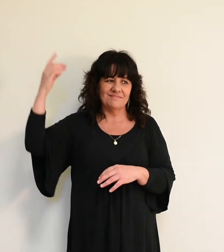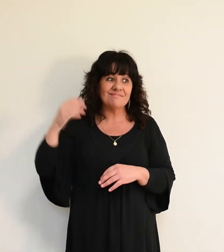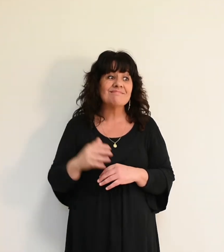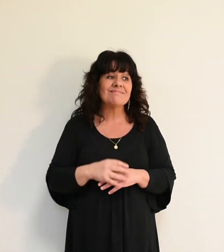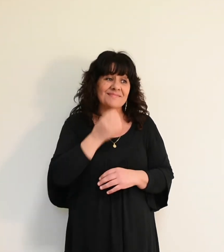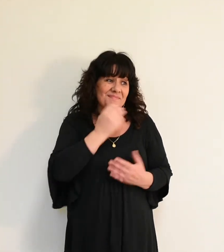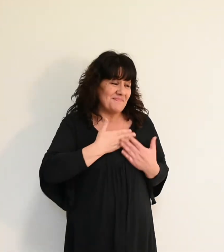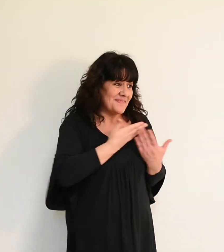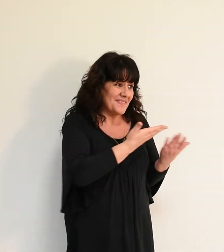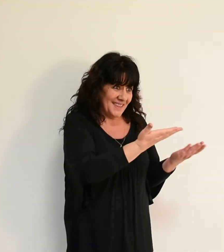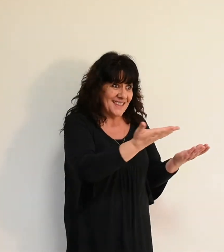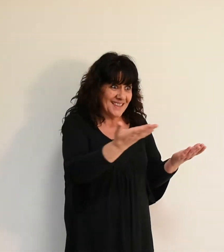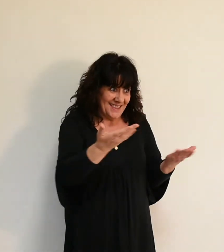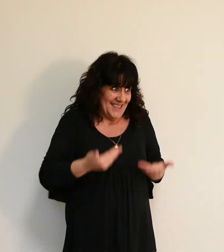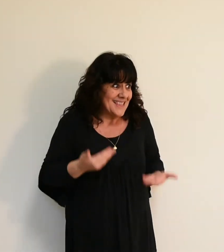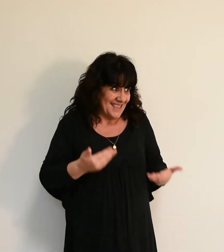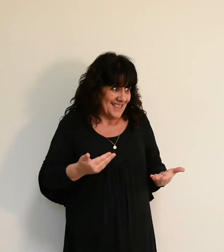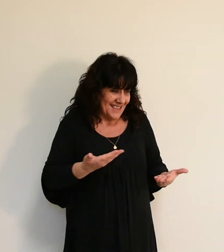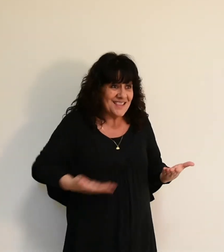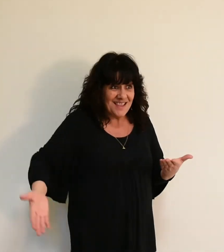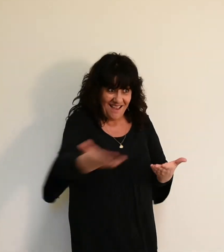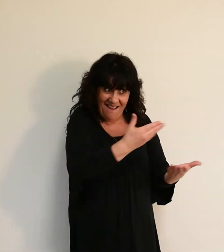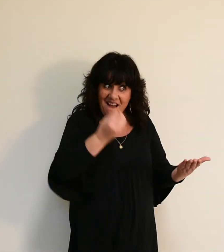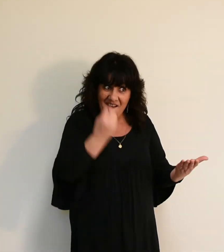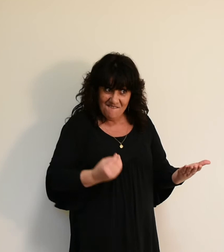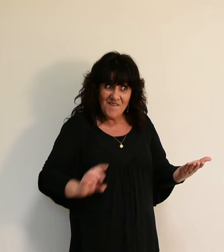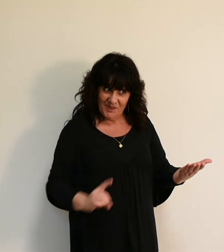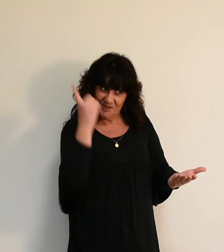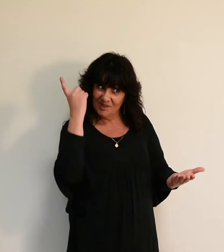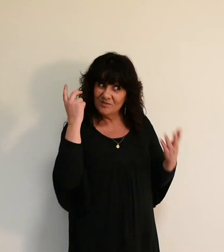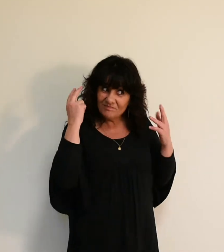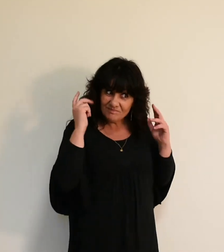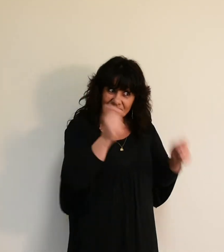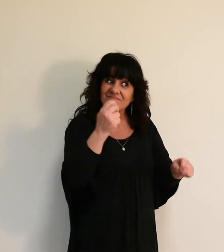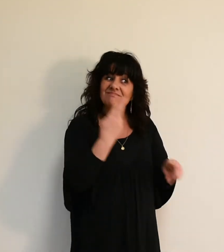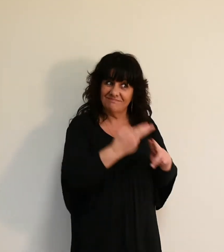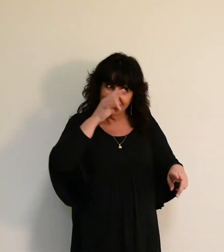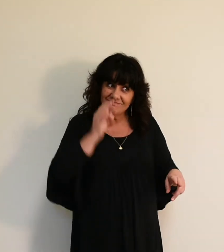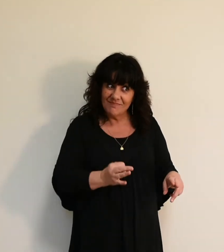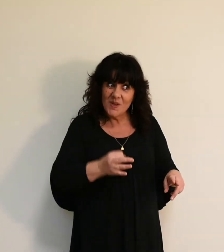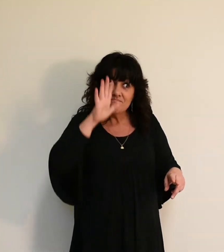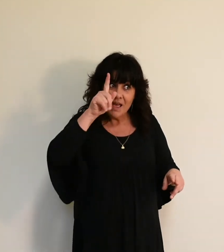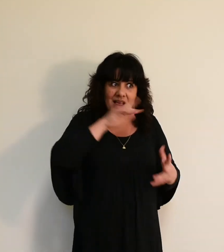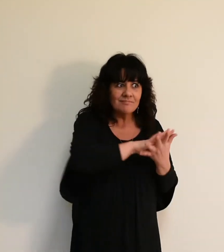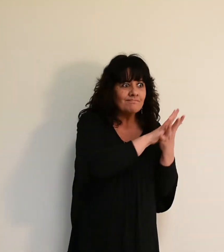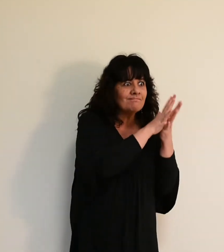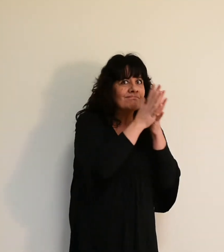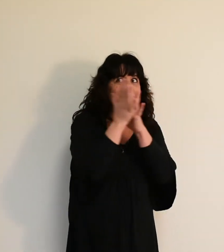Bien-aimés, dès maintenant, nous sommes enfants de Dieu, mais ce que nous serons n'a pas encore